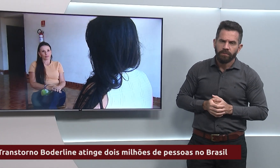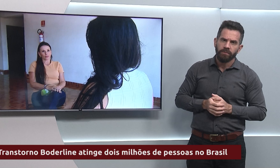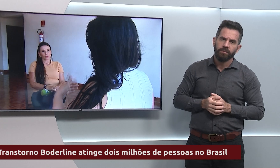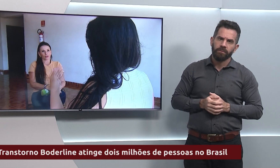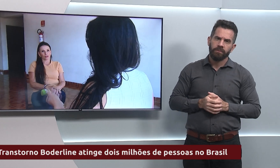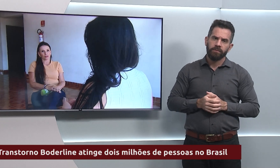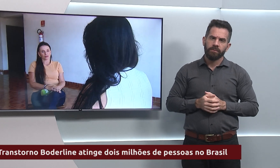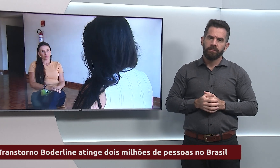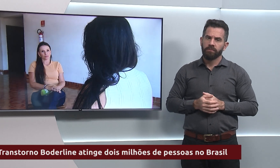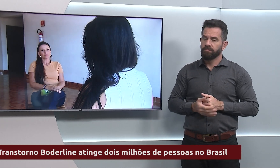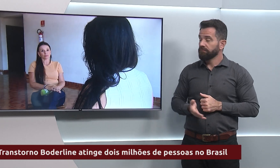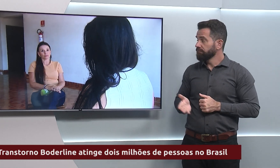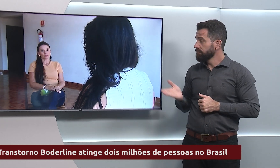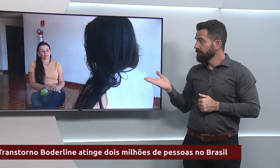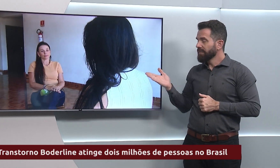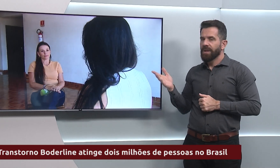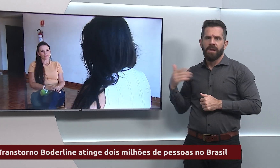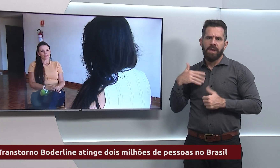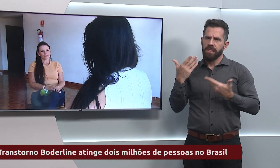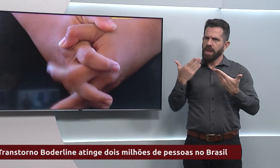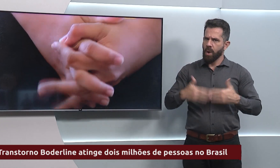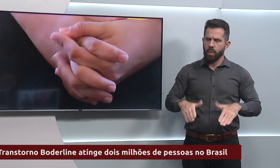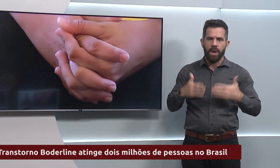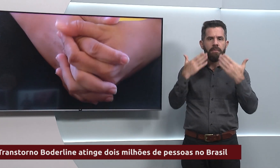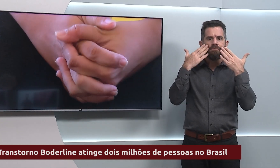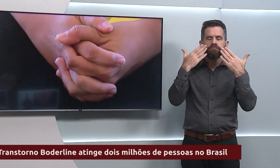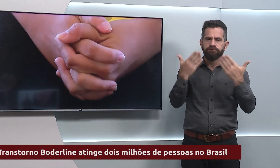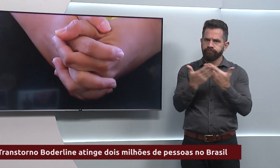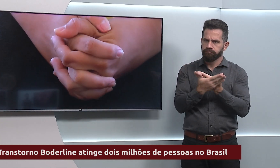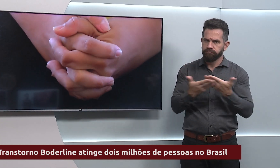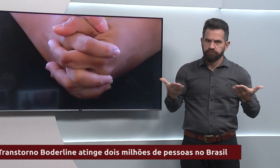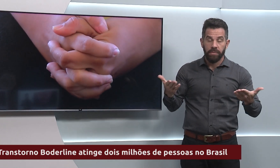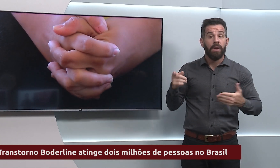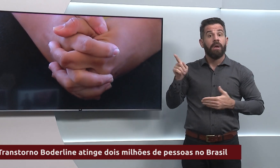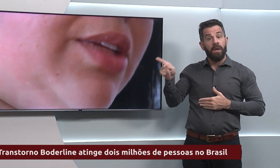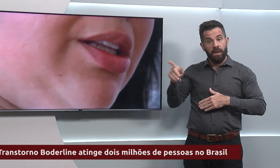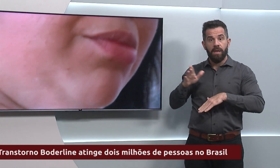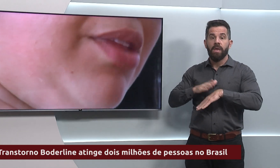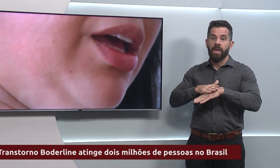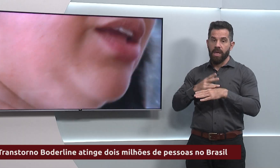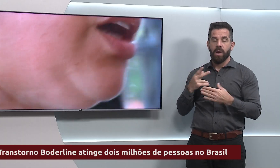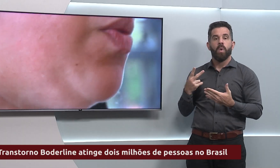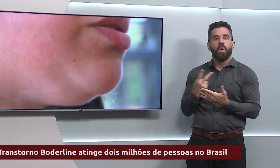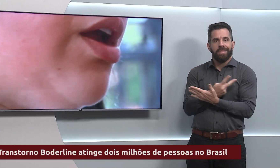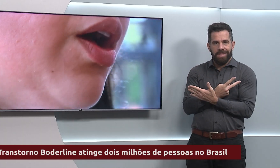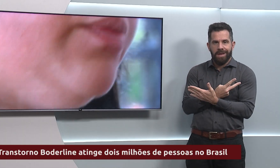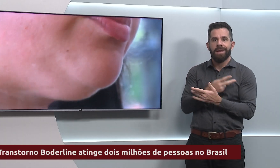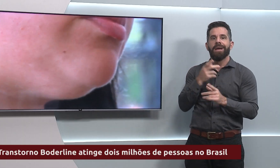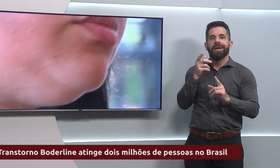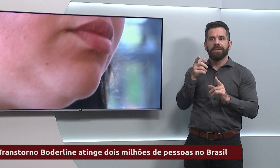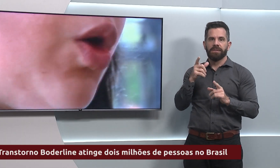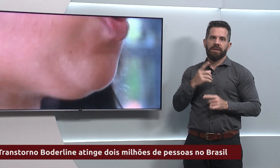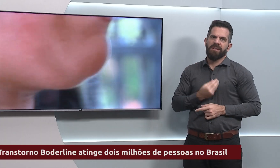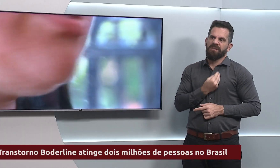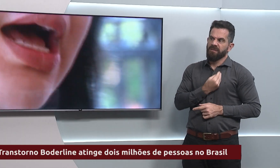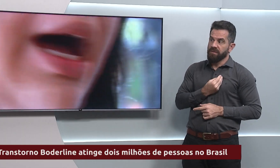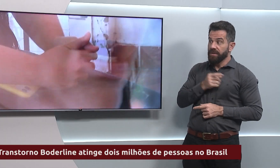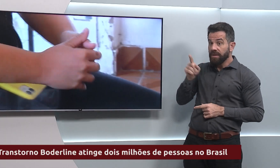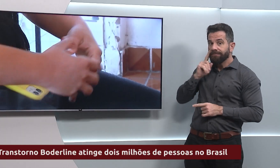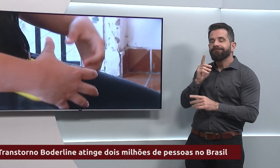Esta mulher, que não quis ser identificada, sofre com o transtorno borderline. Até o diagnóstico, ela enfrentou muitos desafios que